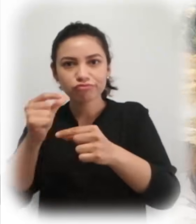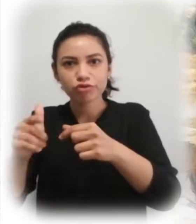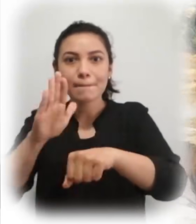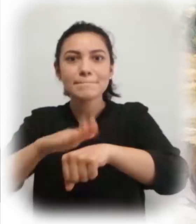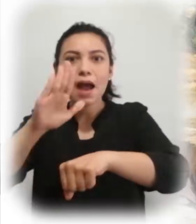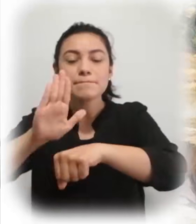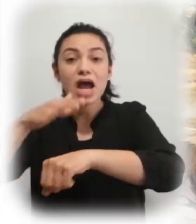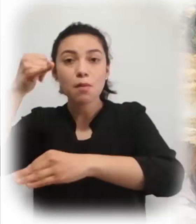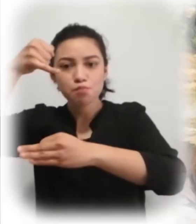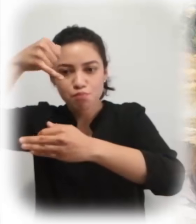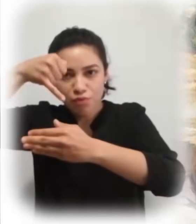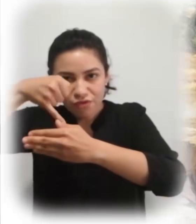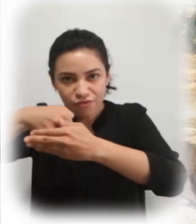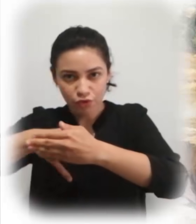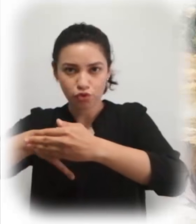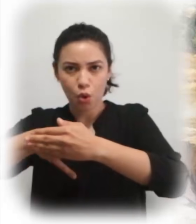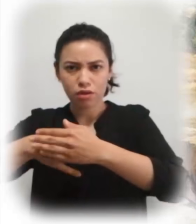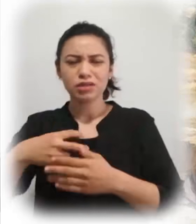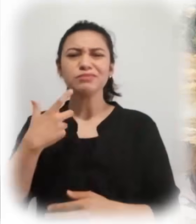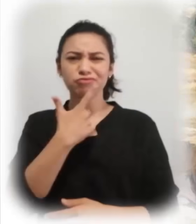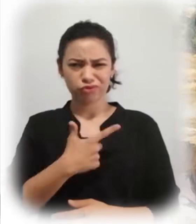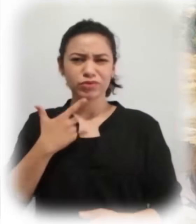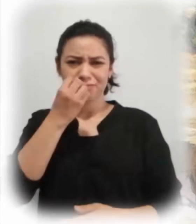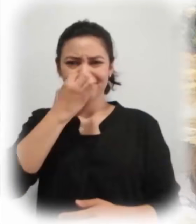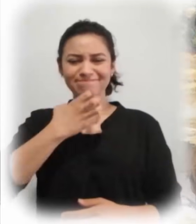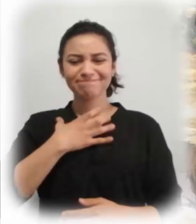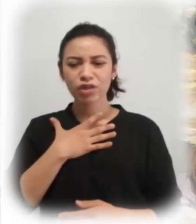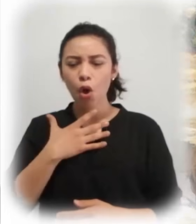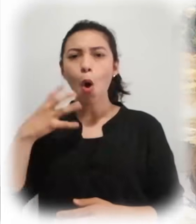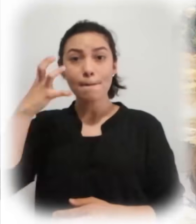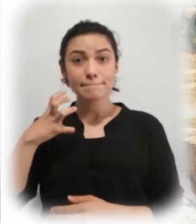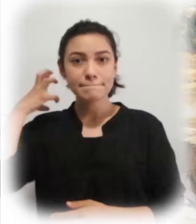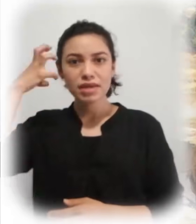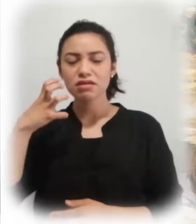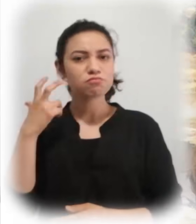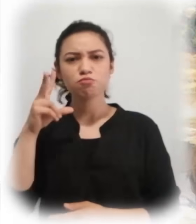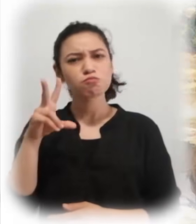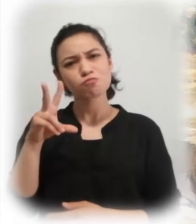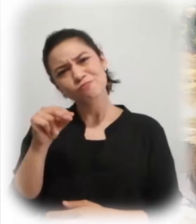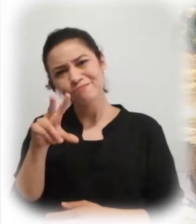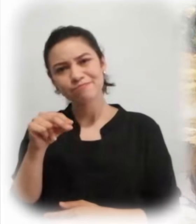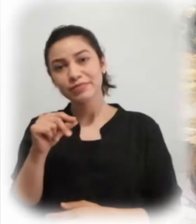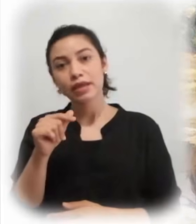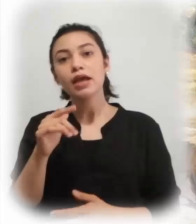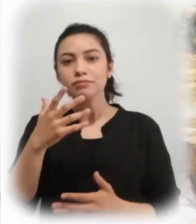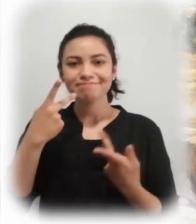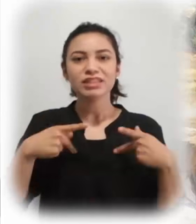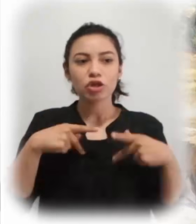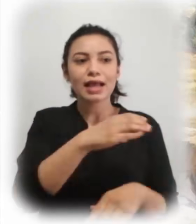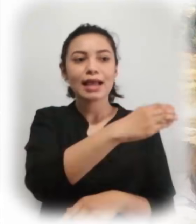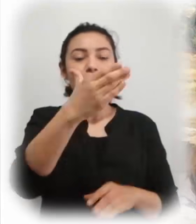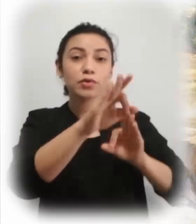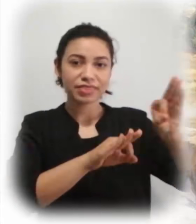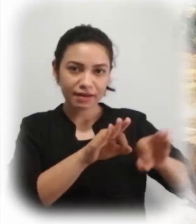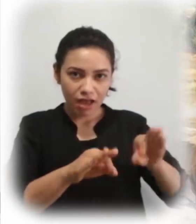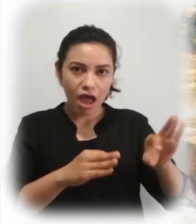Lo saben los campesinos y lo saben quienes tienen que convivir y compartir con los pastores. El sudor